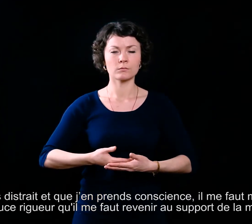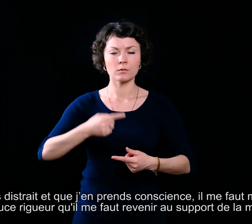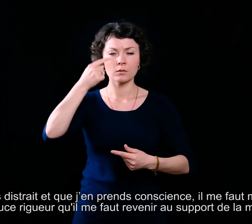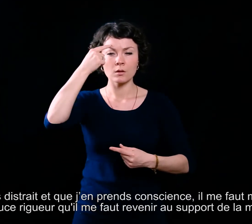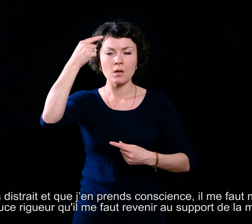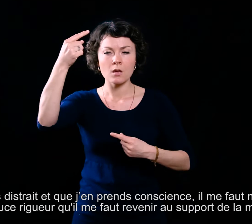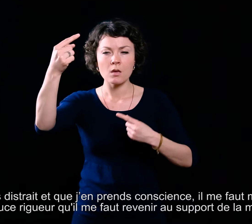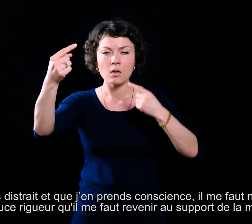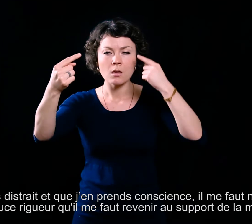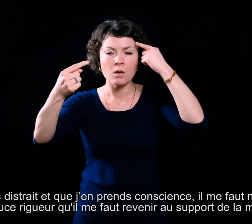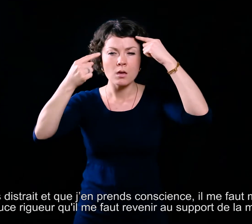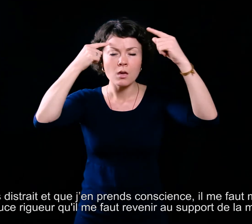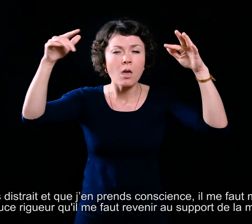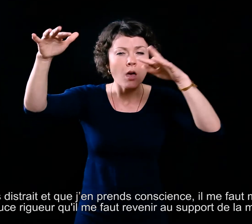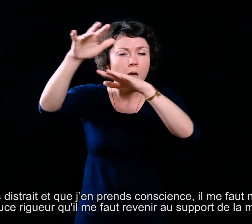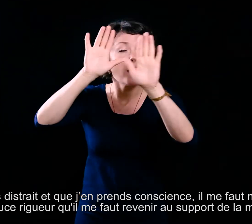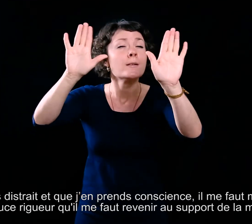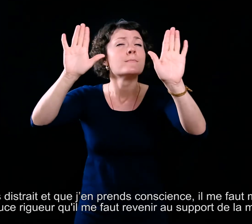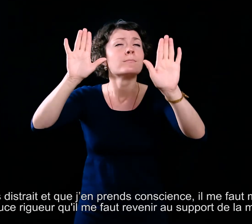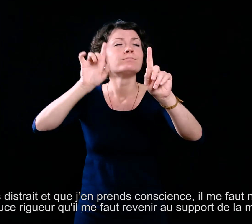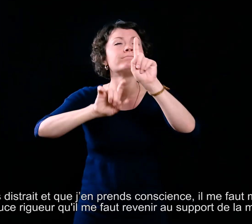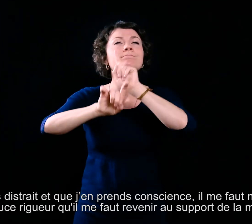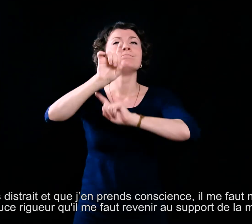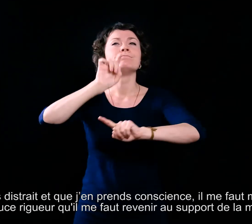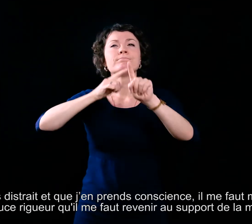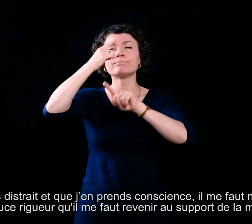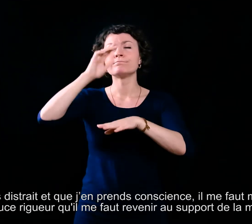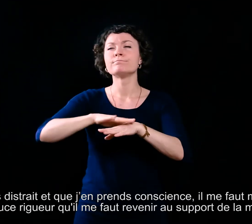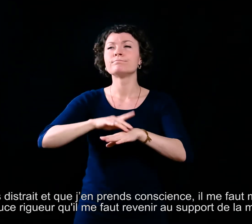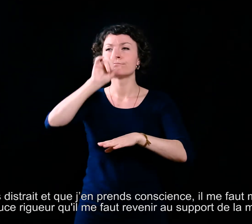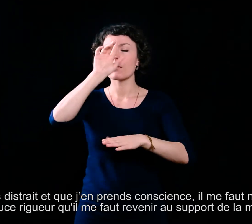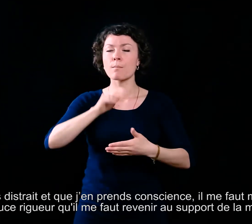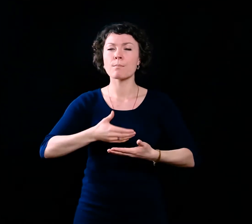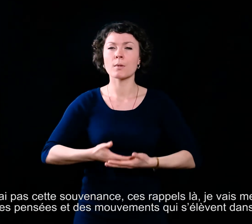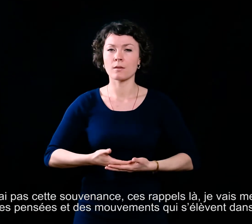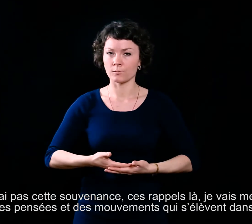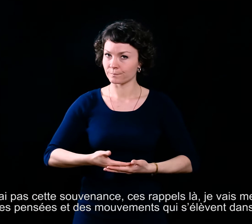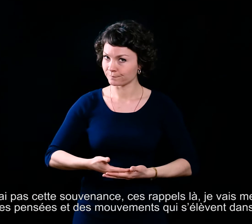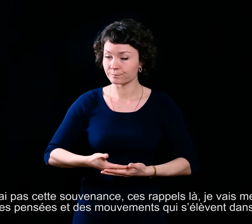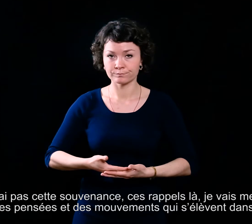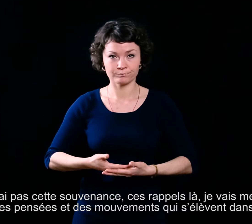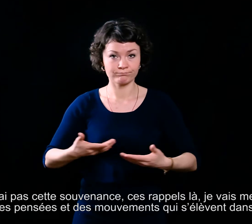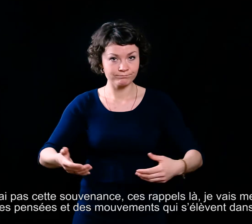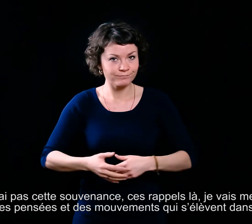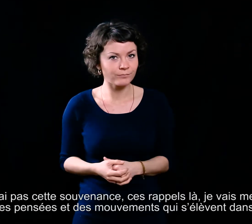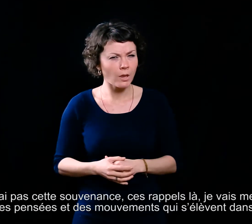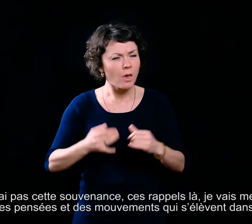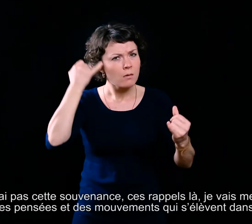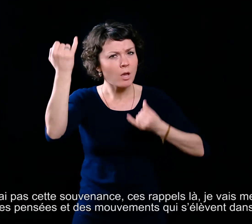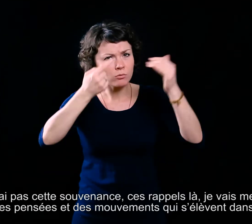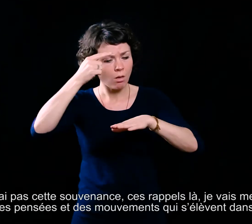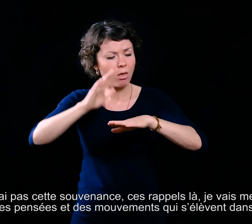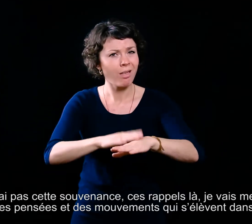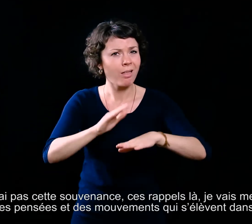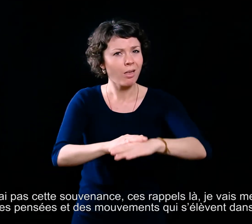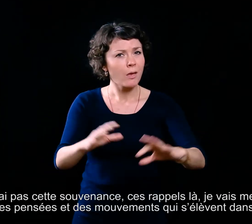rappeler qu'avec une douce rigueur, il me faut revenir au support de la méditation. Donc si je n'ai pas cette souvenance-là, ces